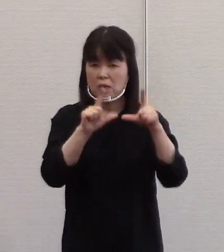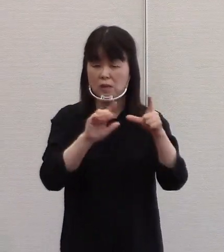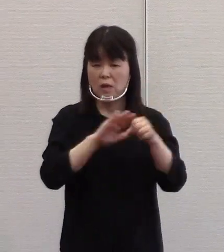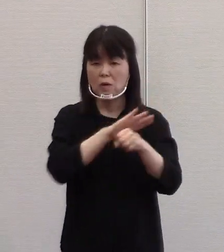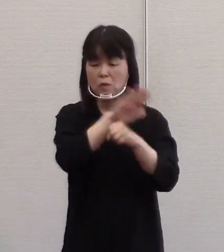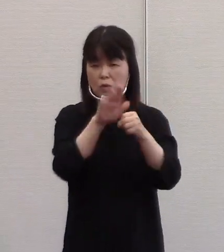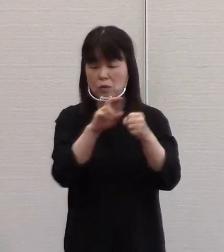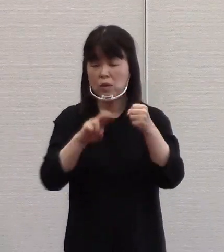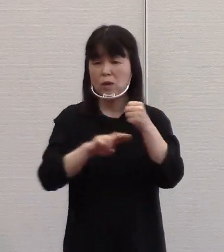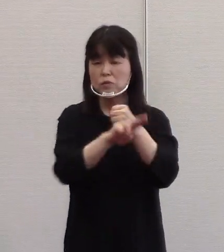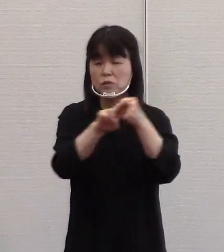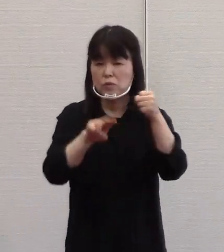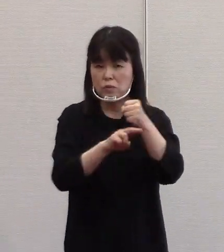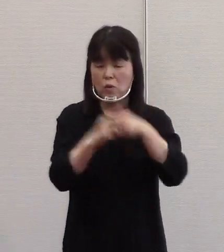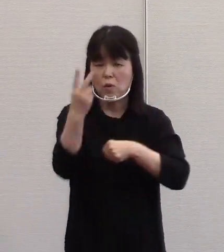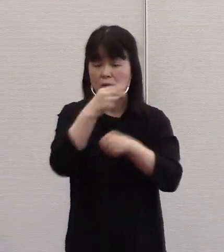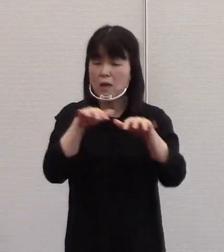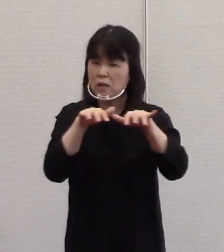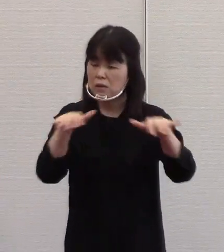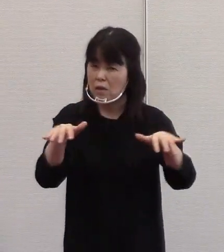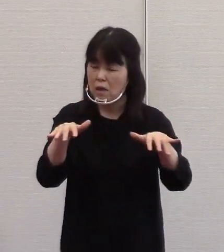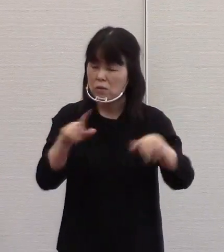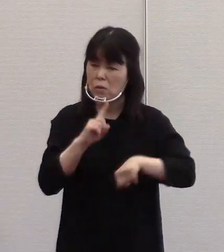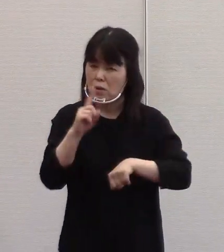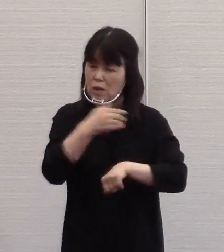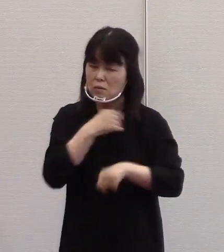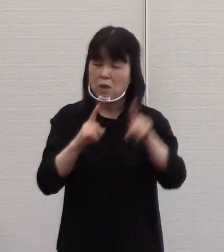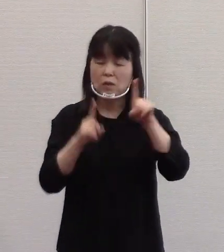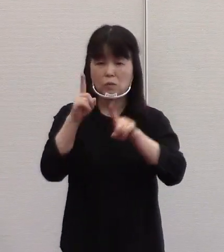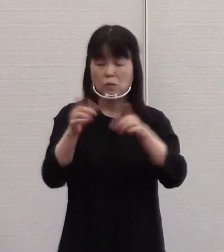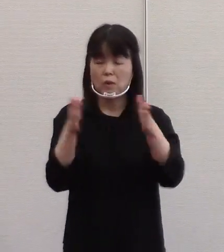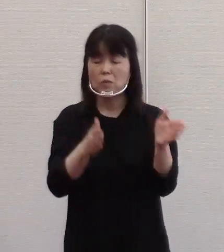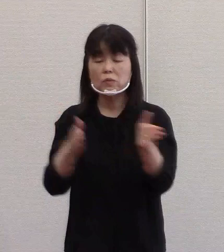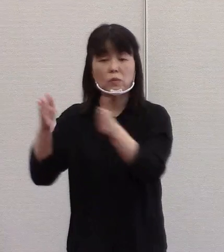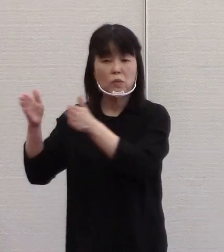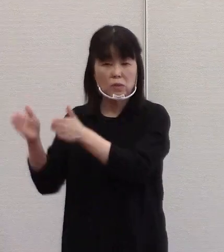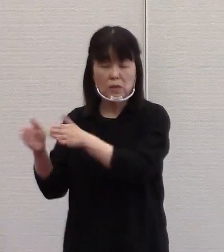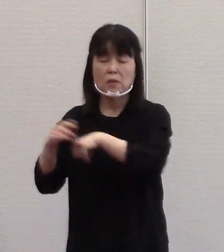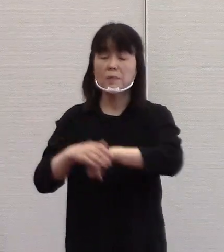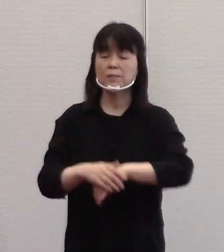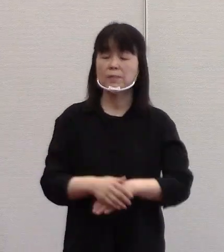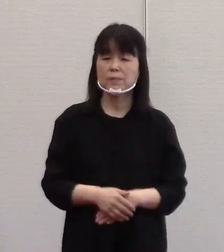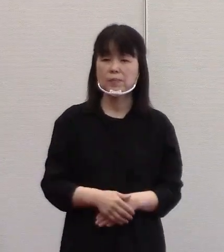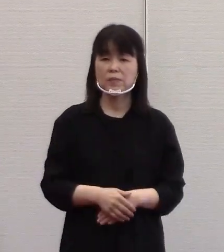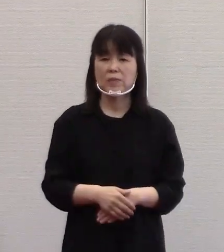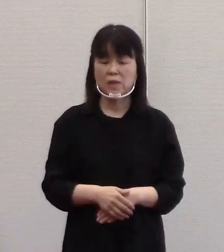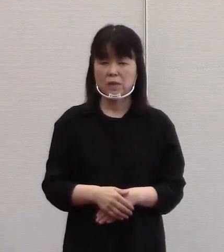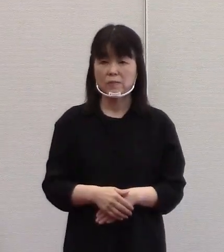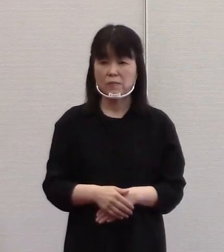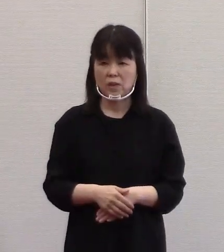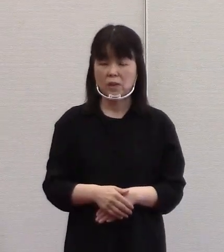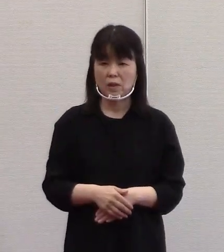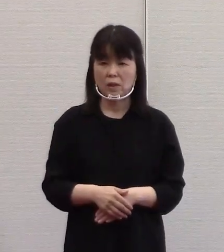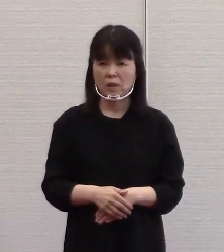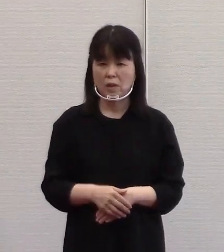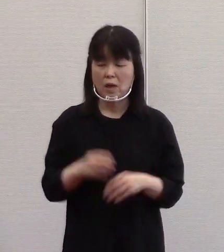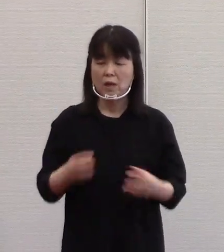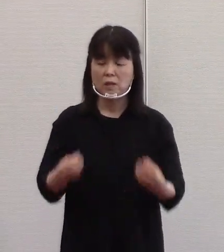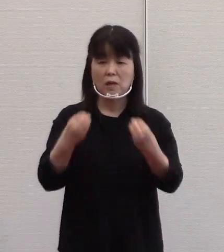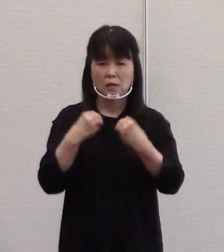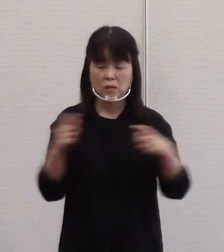の第2波と言えるかどうかは別としてですね、間違いなく、その収束する兆しというのは